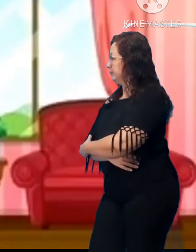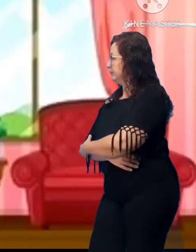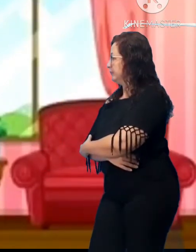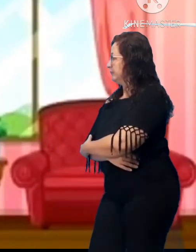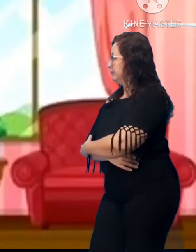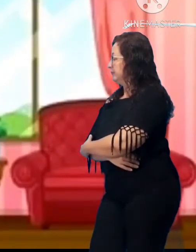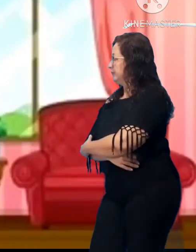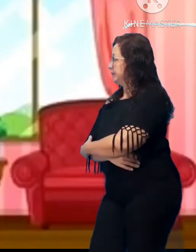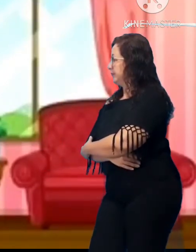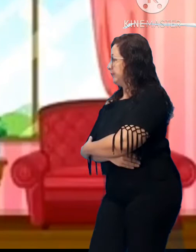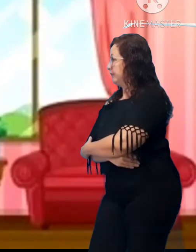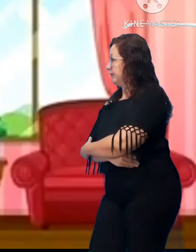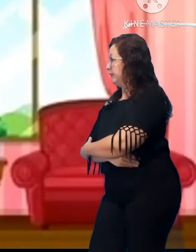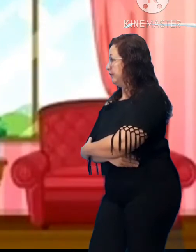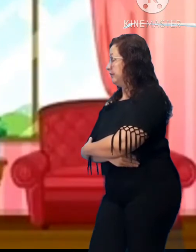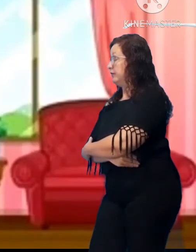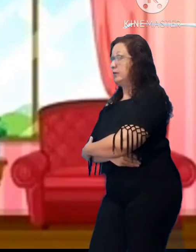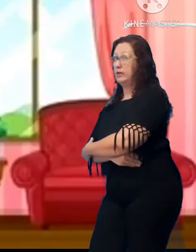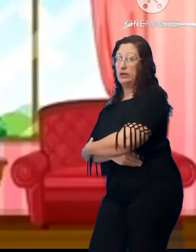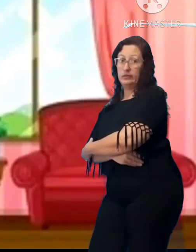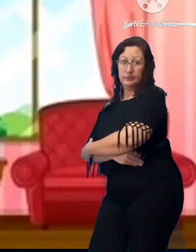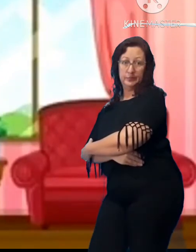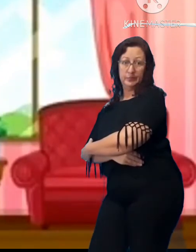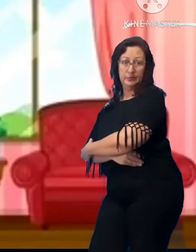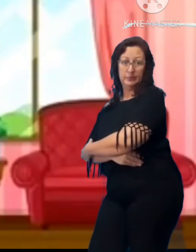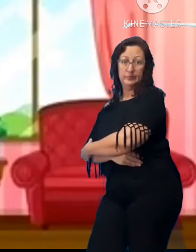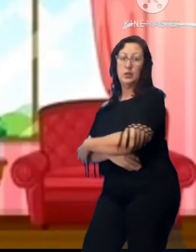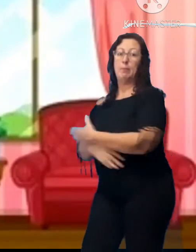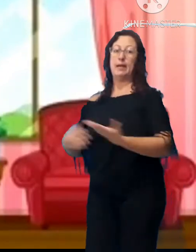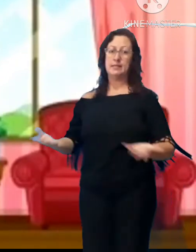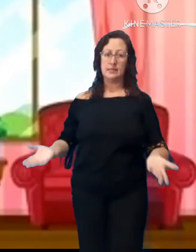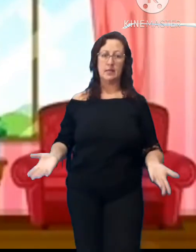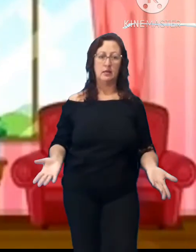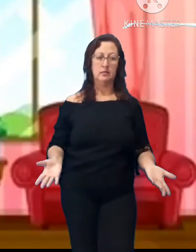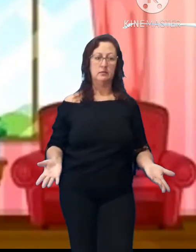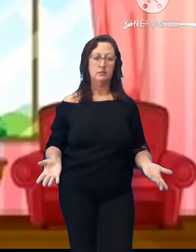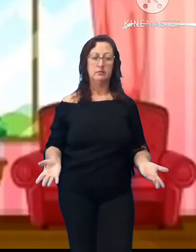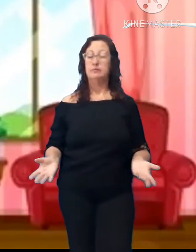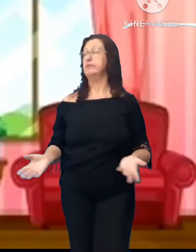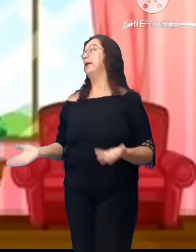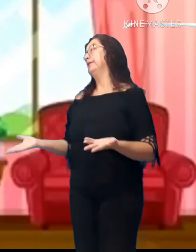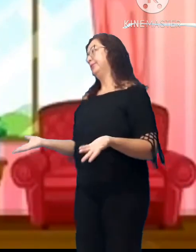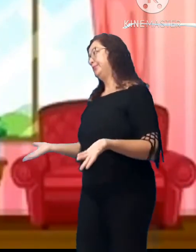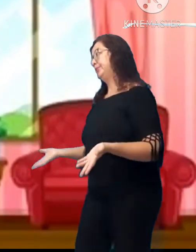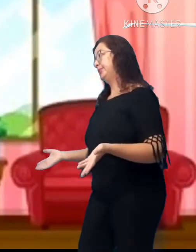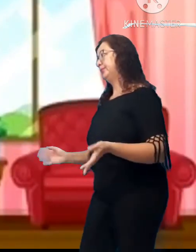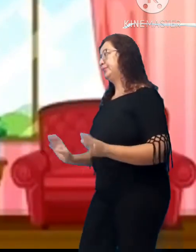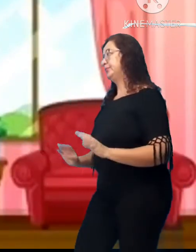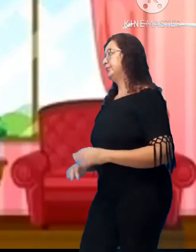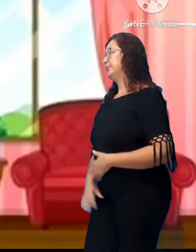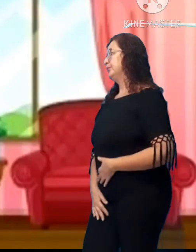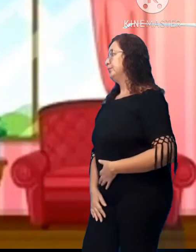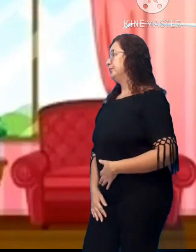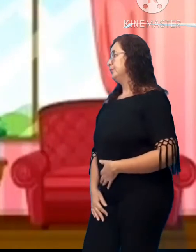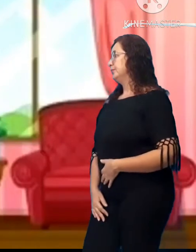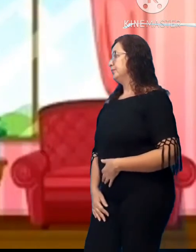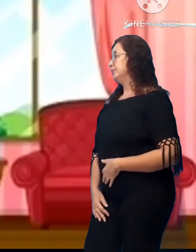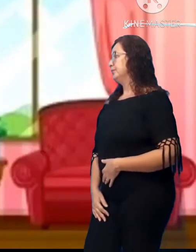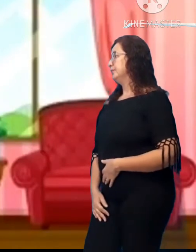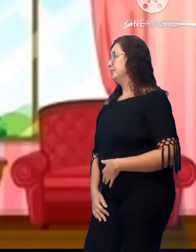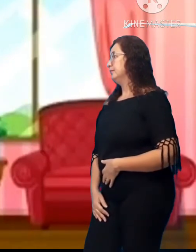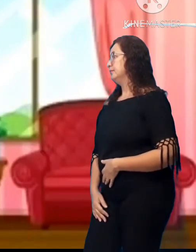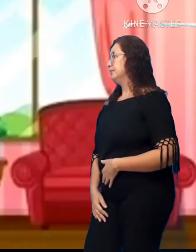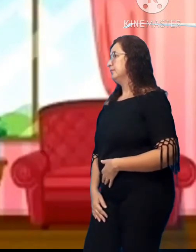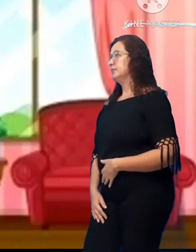Eu queria pedir uma coisa pra senhora. Então peça. Eu queria que a senhora fosse a